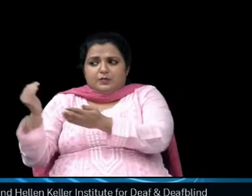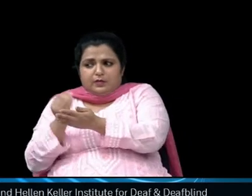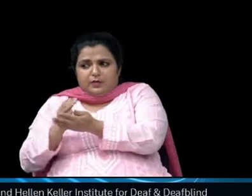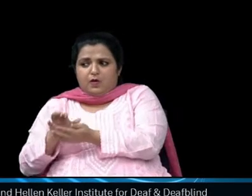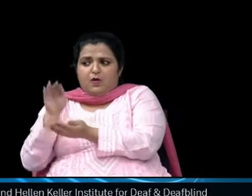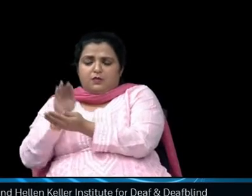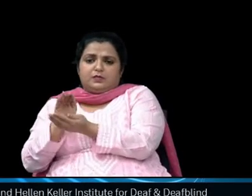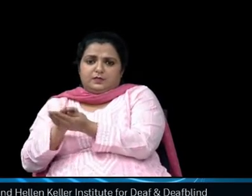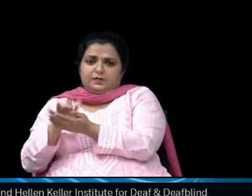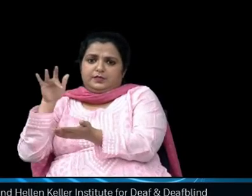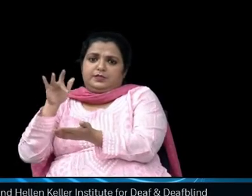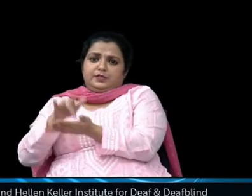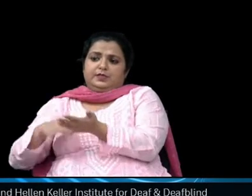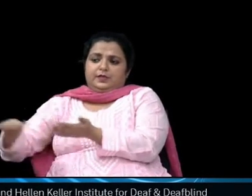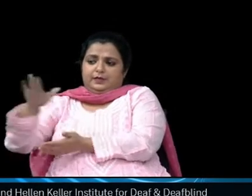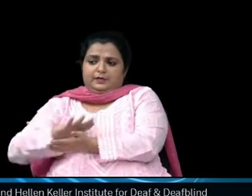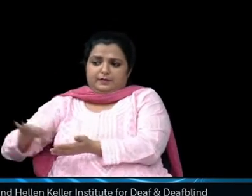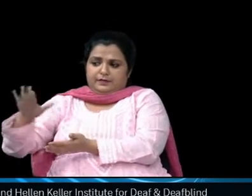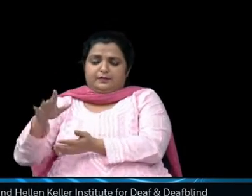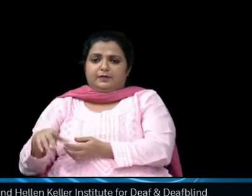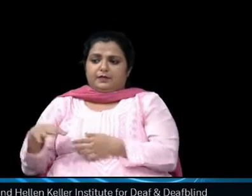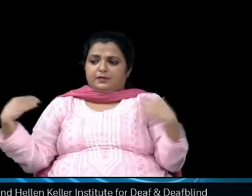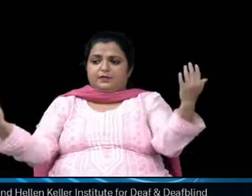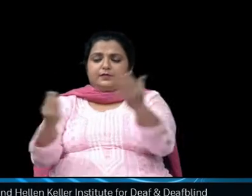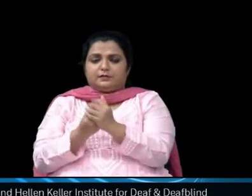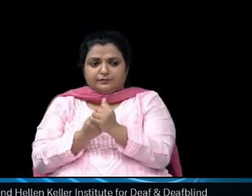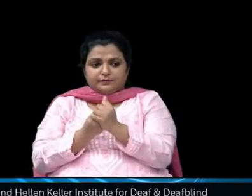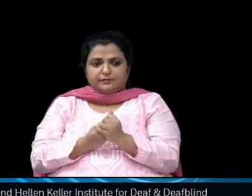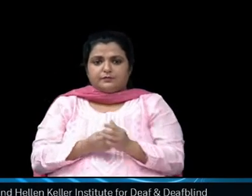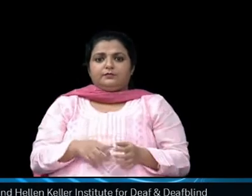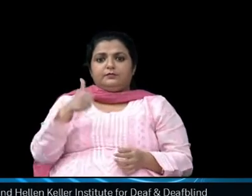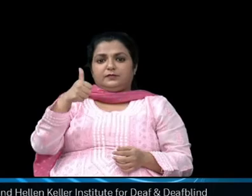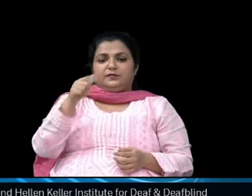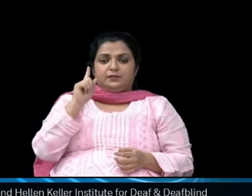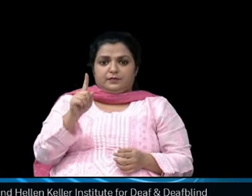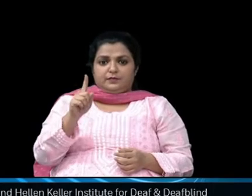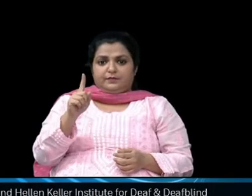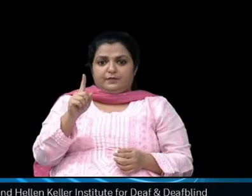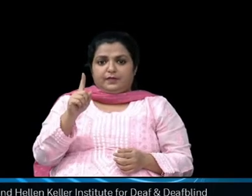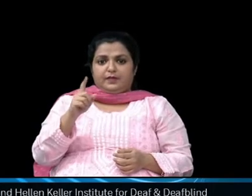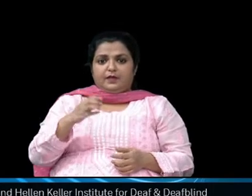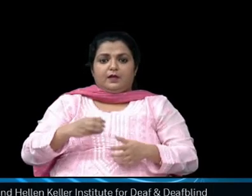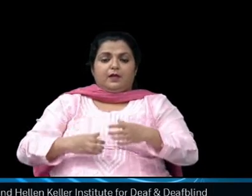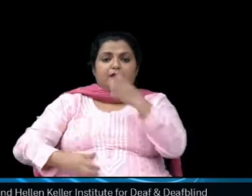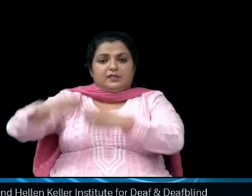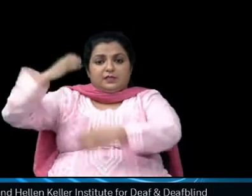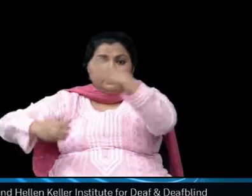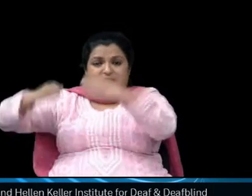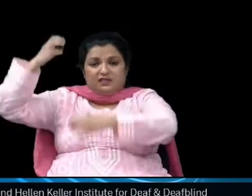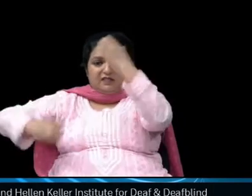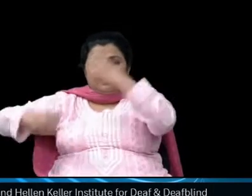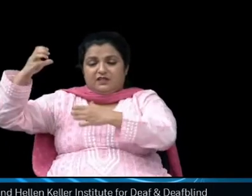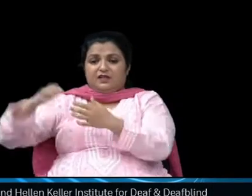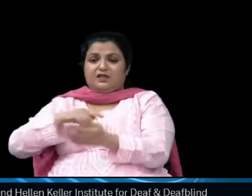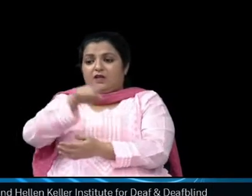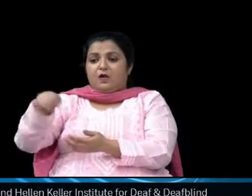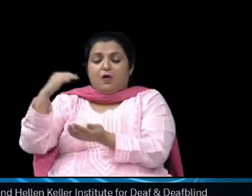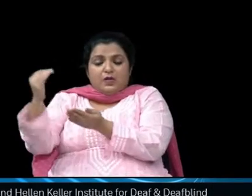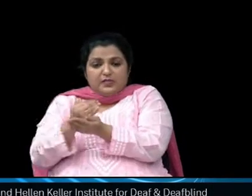विविदतेचे समरक्षन करने वो वनावा अधरित गोकंचे रहानिमन सुधारने के दोनी उत्रेश साथ्य करने करावे चाहे या वावी साथी अधरा